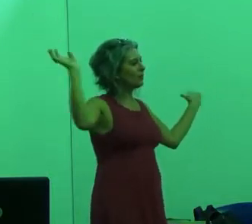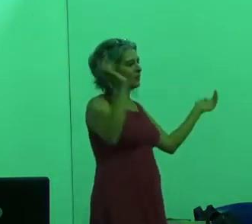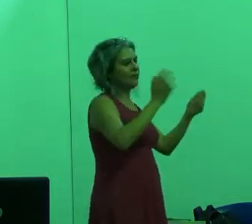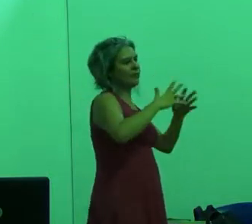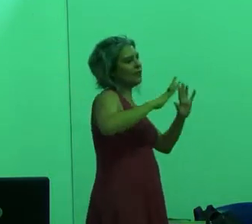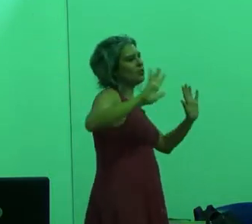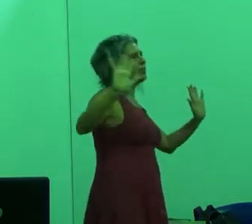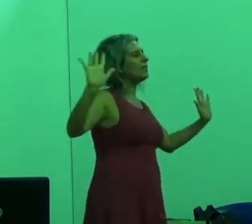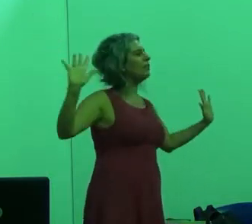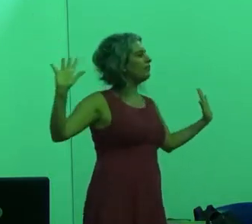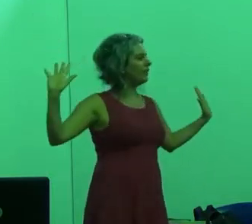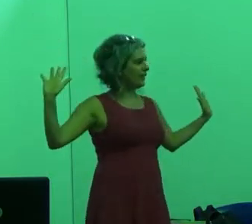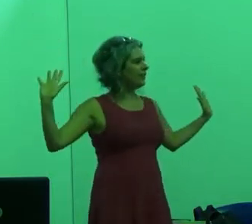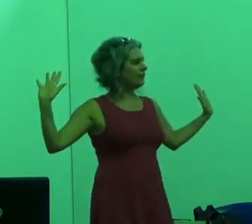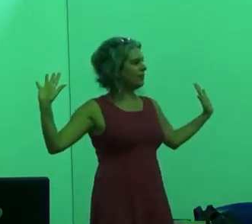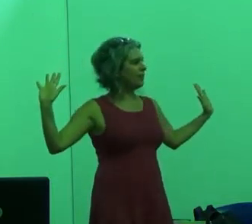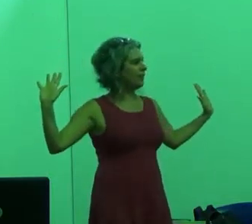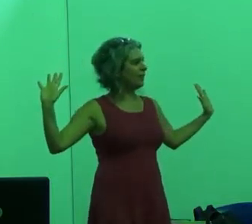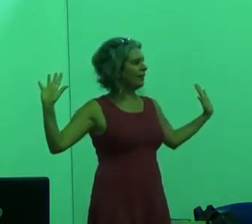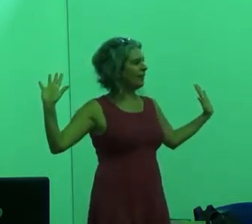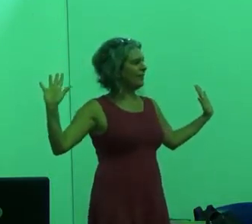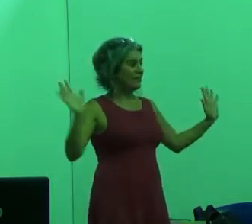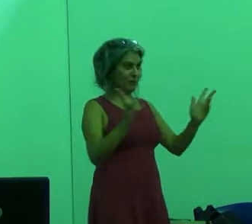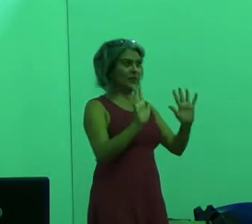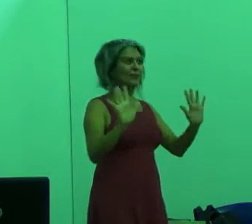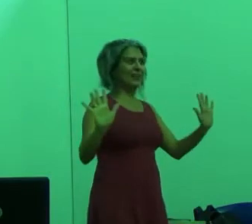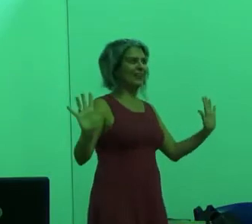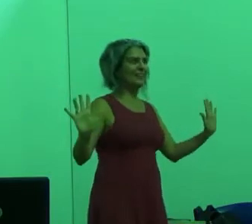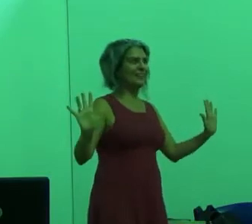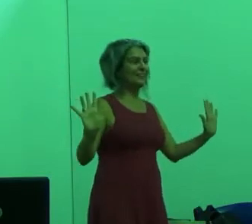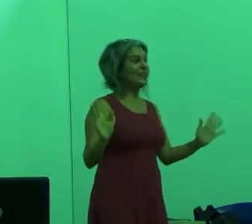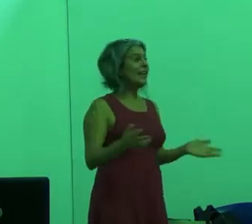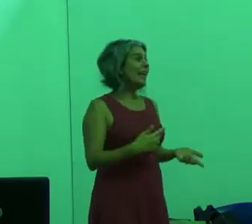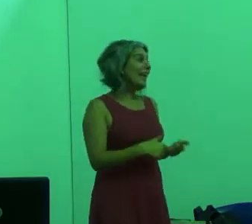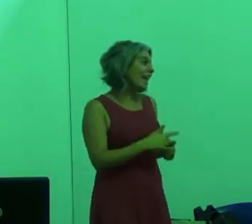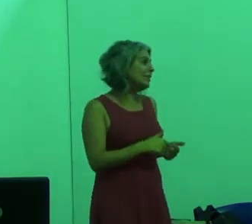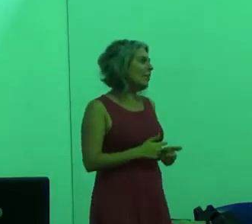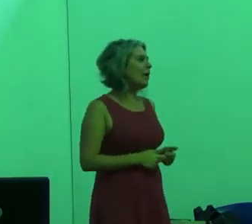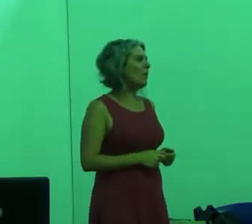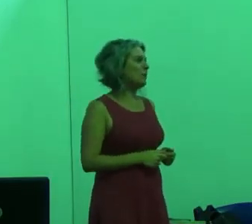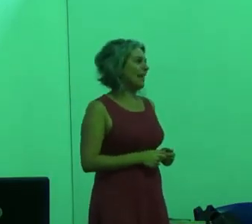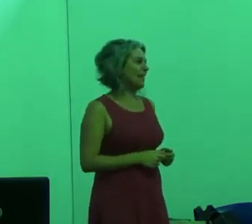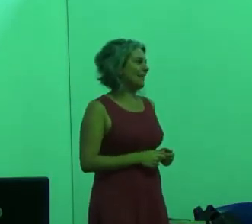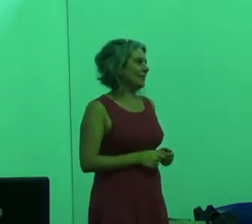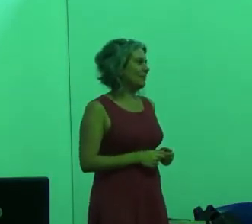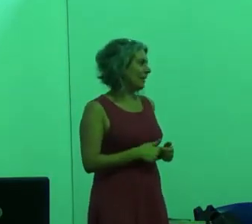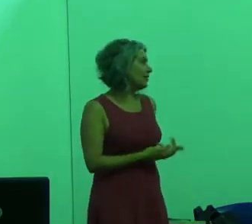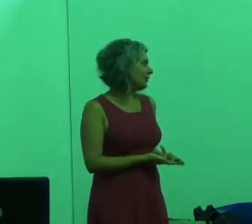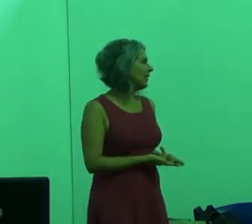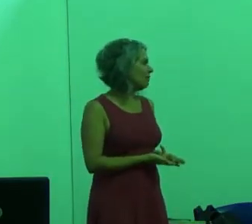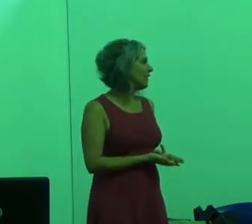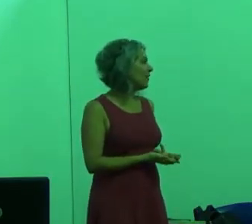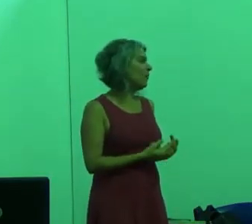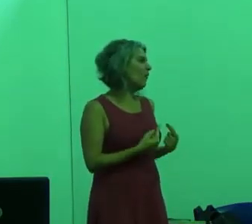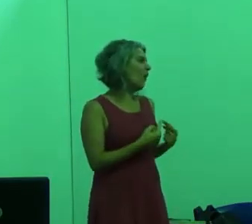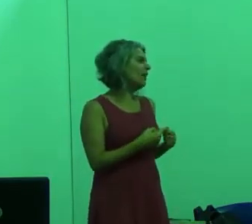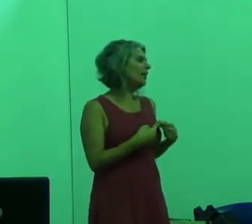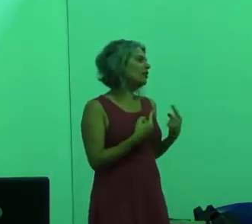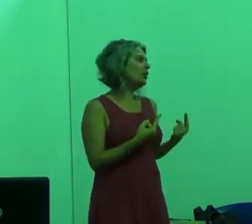na verdade tinha 190 que era da família, né? A família do cara é grande. E não é uma piada, porque isso tem a ver com, olha que tipo